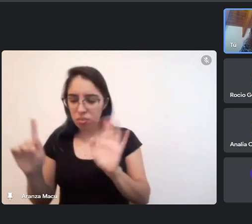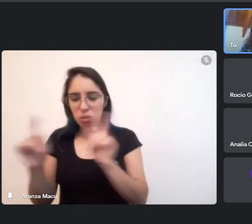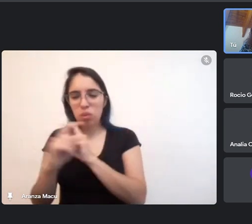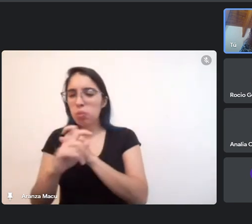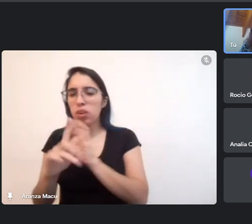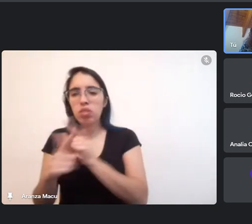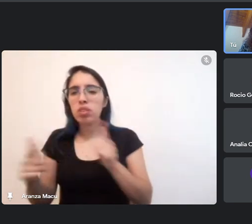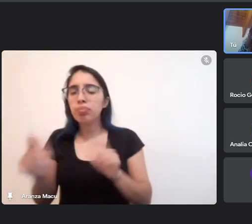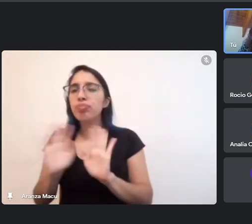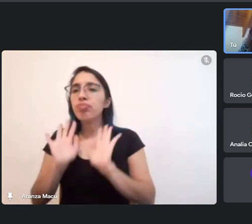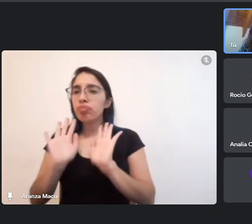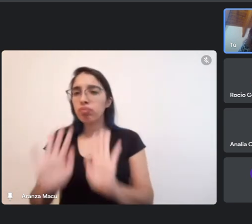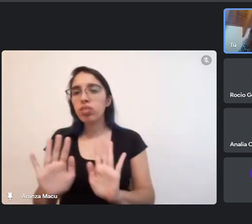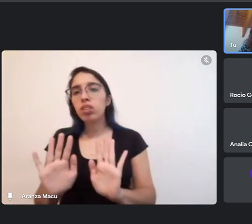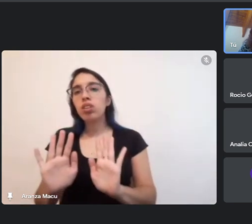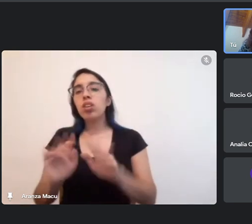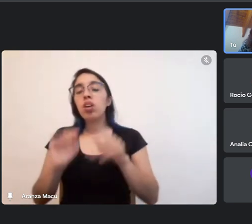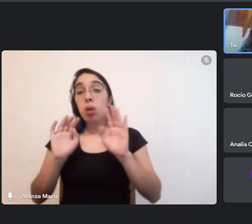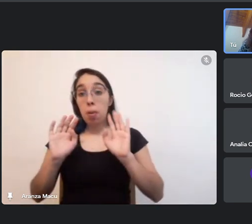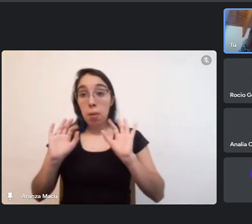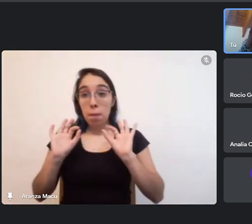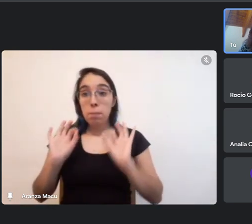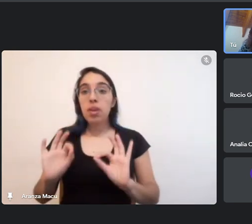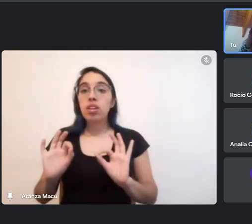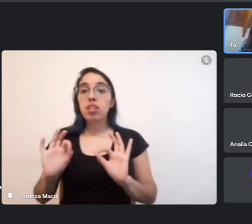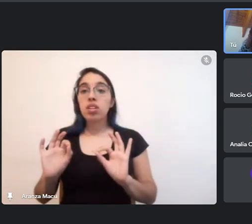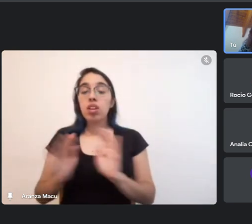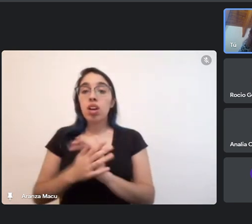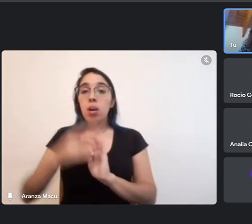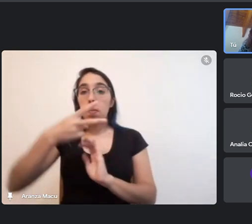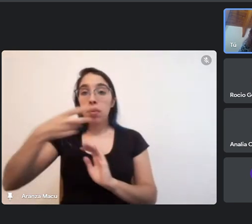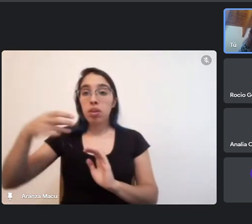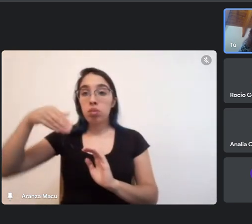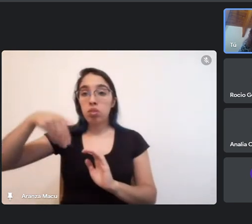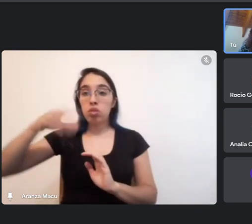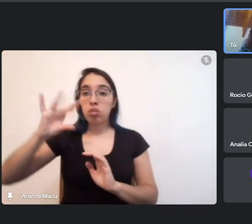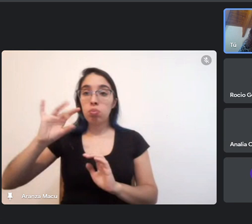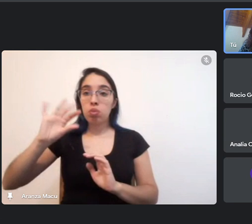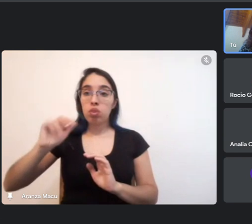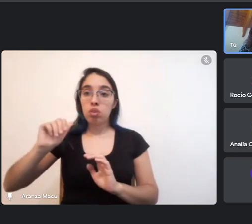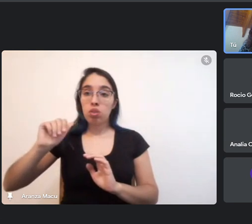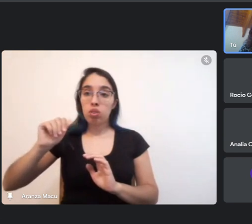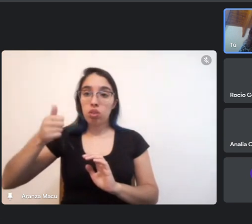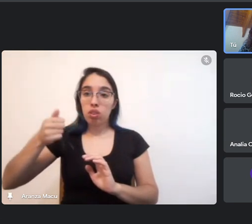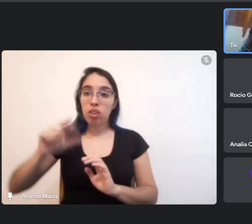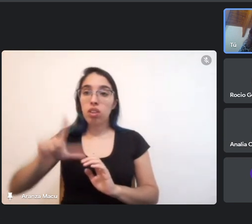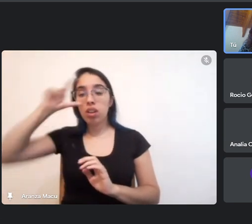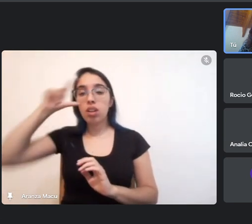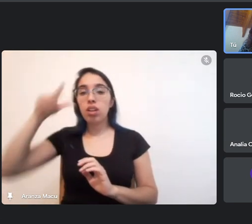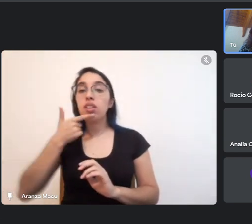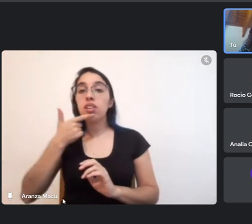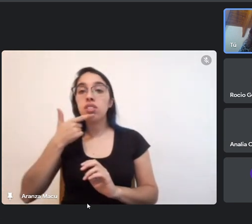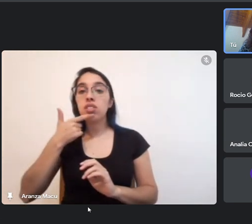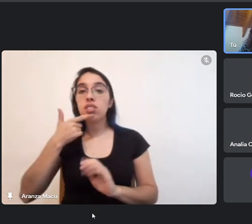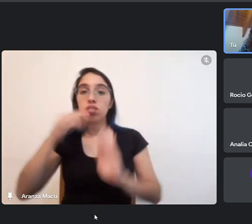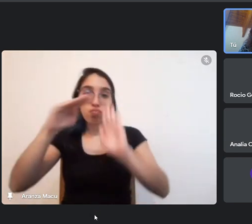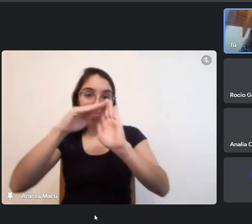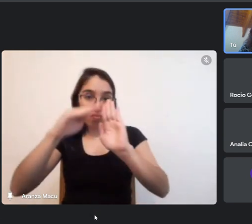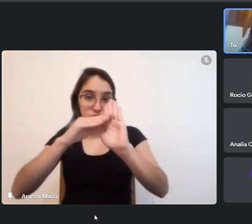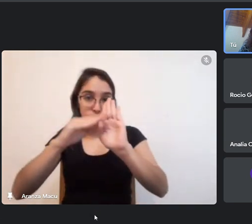los verbos modales, que estos se los tienen que estudiar, que es una lista fija, ¿sí? De verbos,